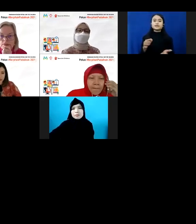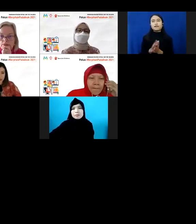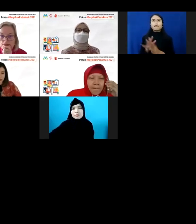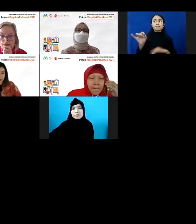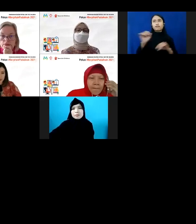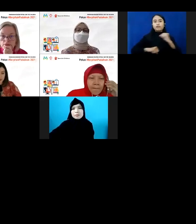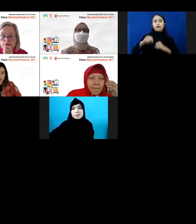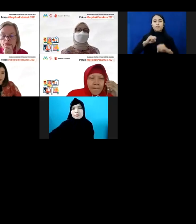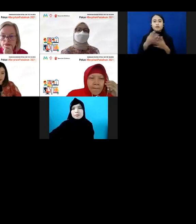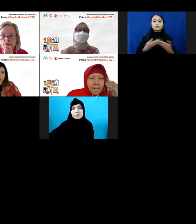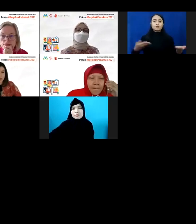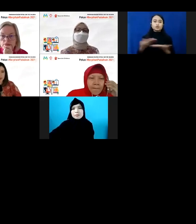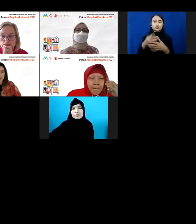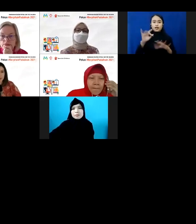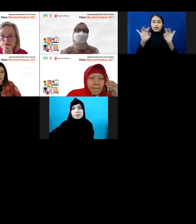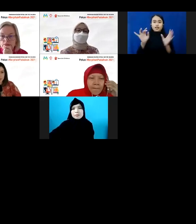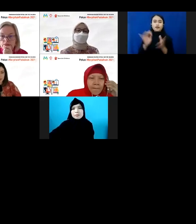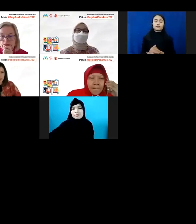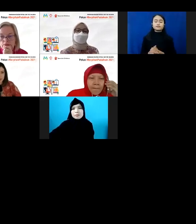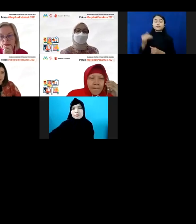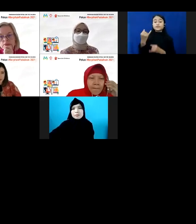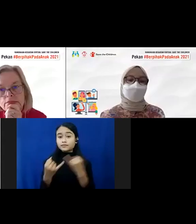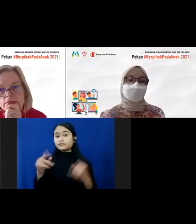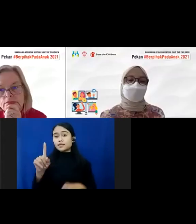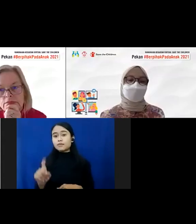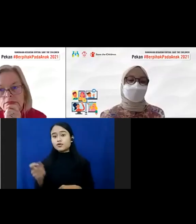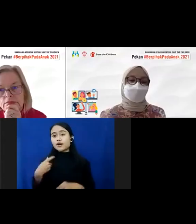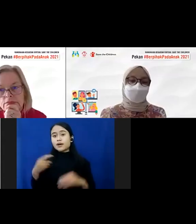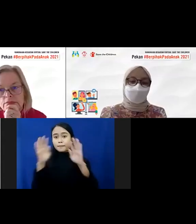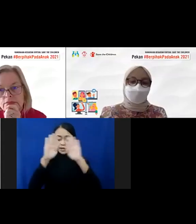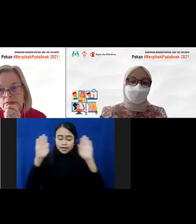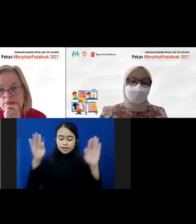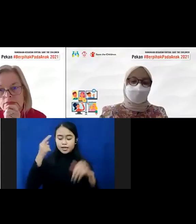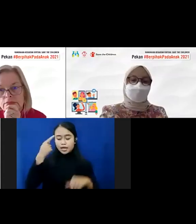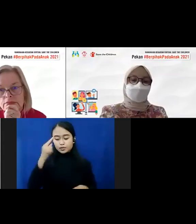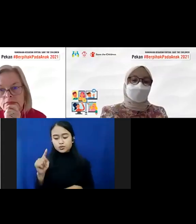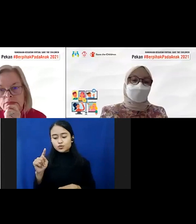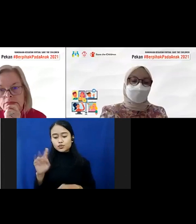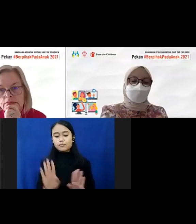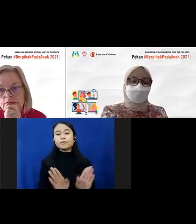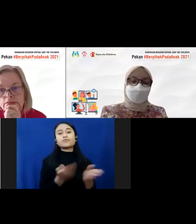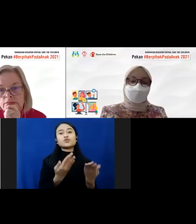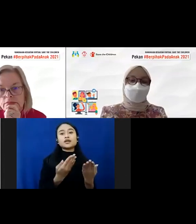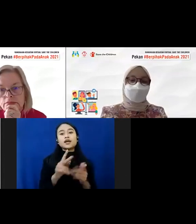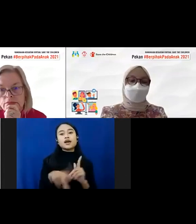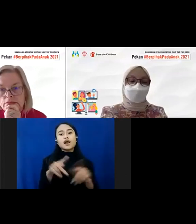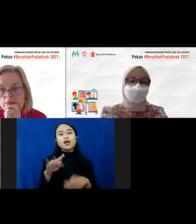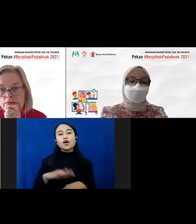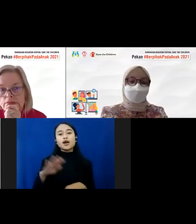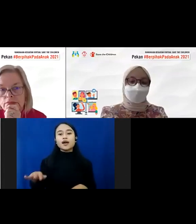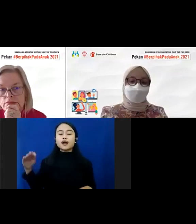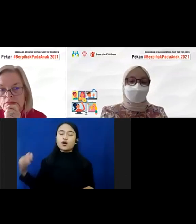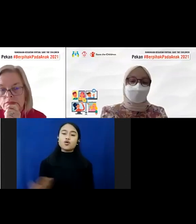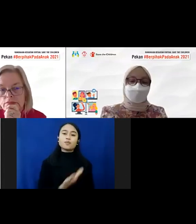Dan yang terakhir adalah perlu ada wadah media untuk pemulihan ketika anak-anak menjadi korban. Secara